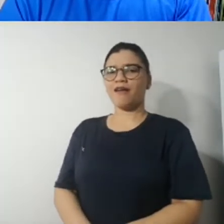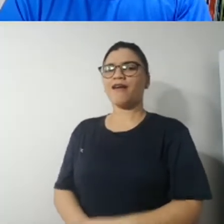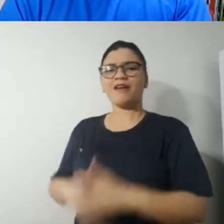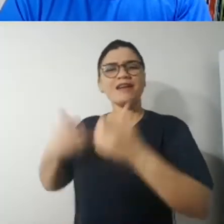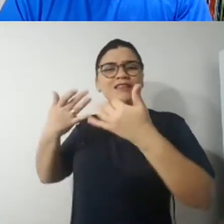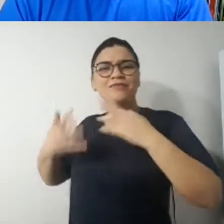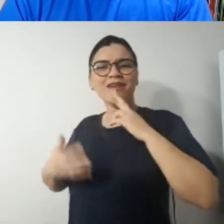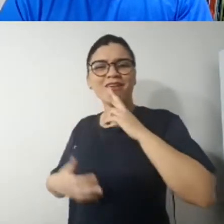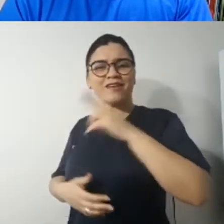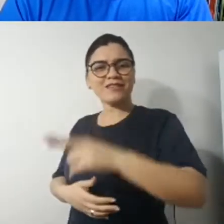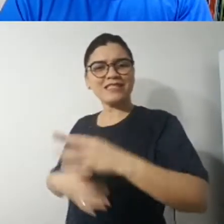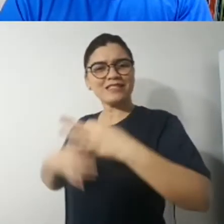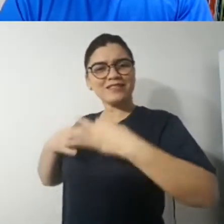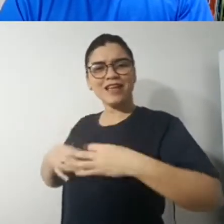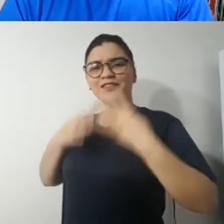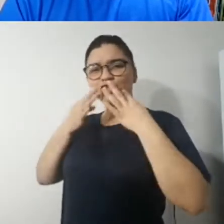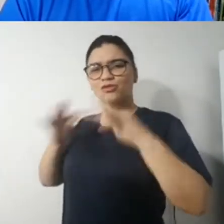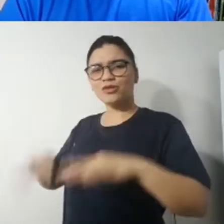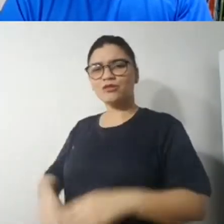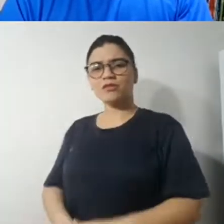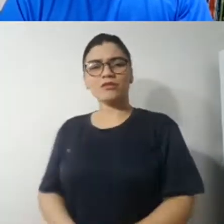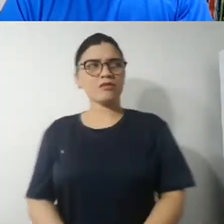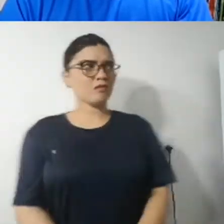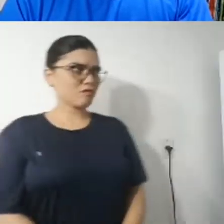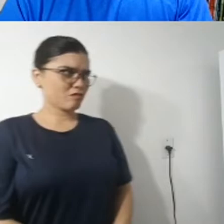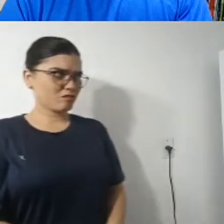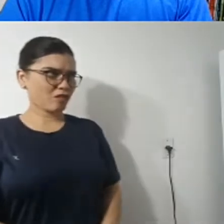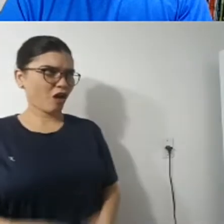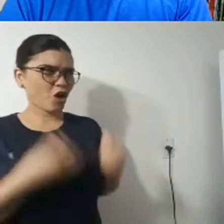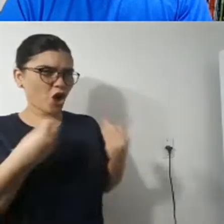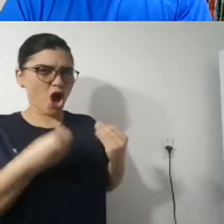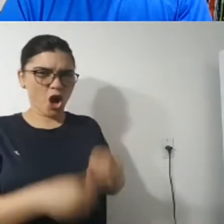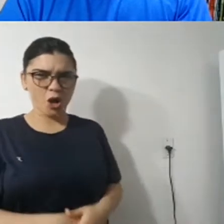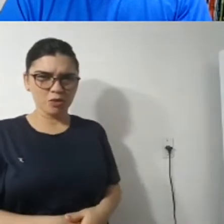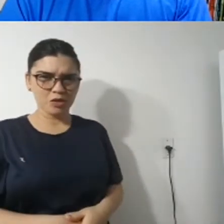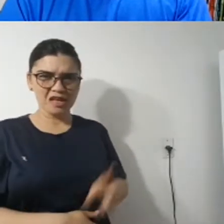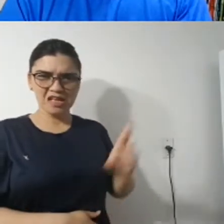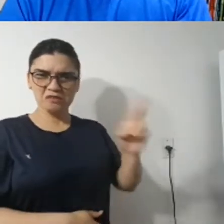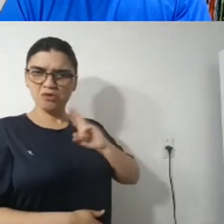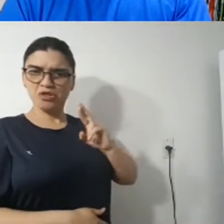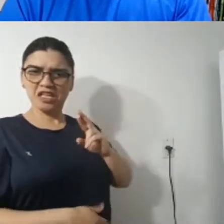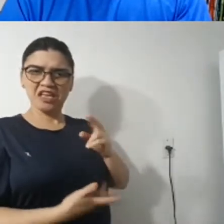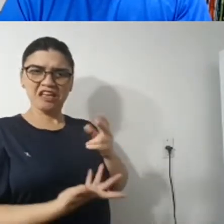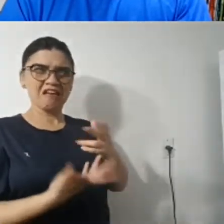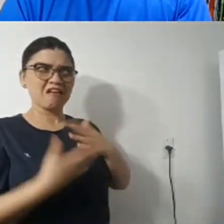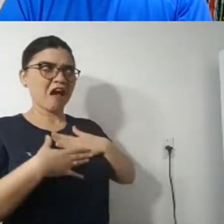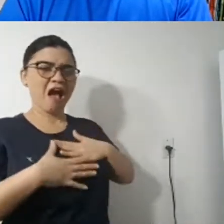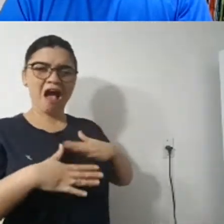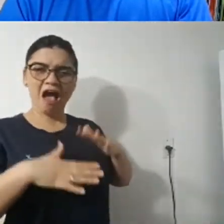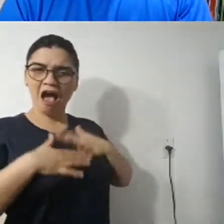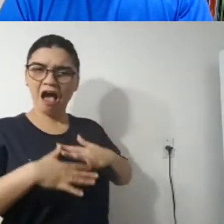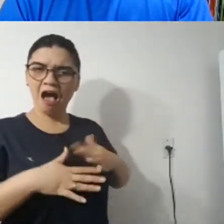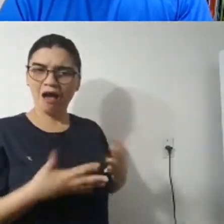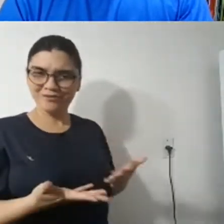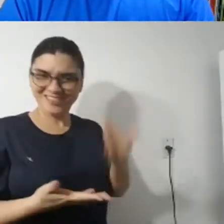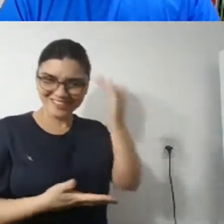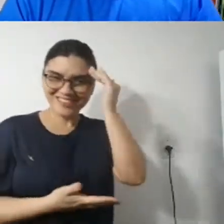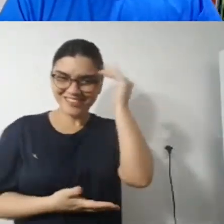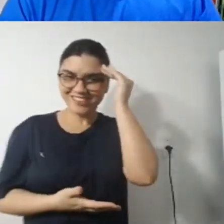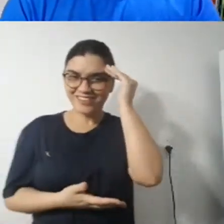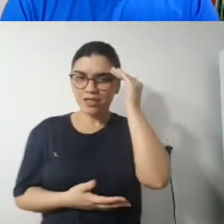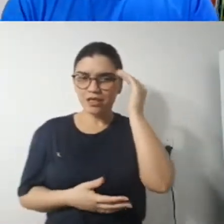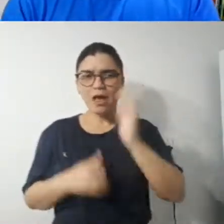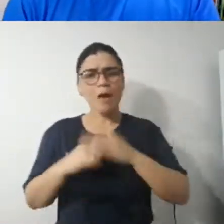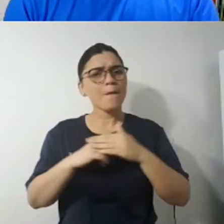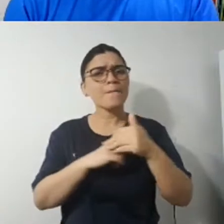têm em Cristo. Porque se for da vontade de Deus, é melhor que vocês sofram por praticarem o bem do que